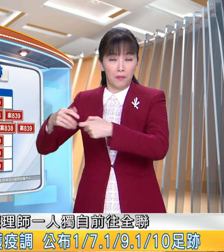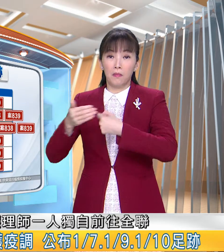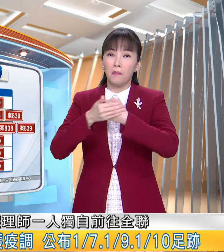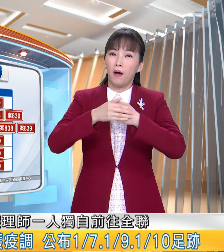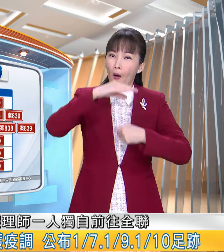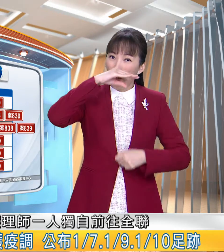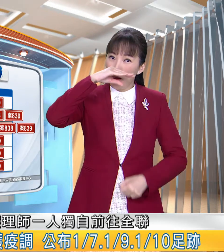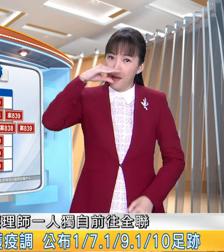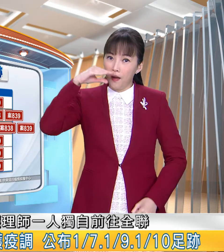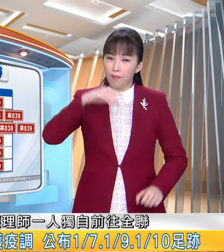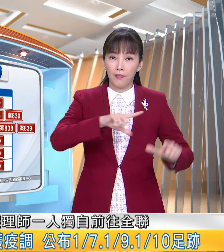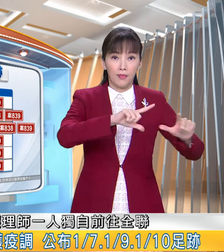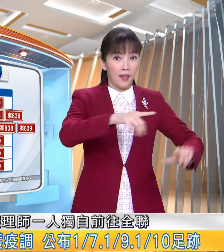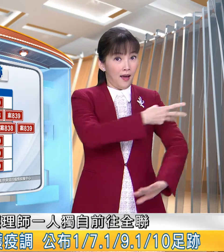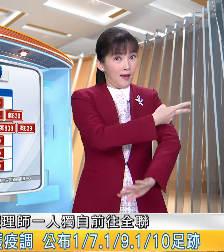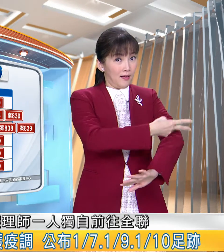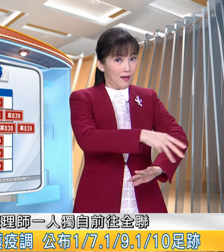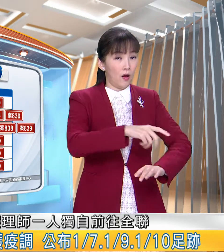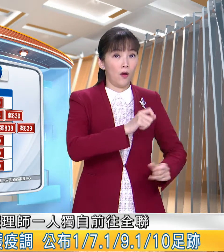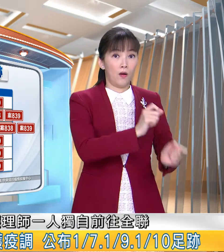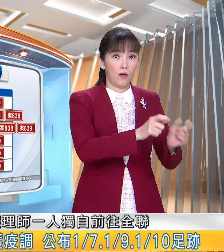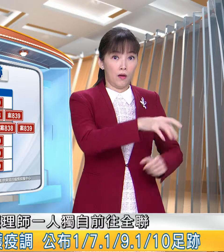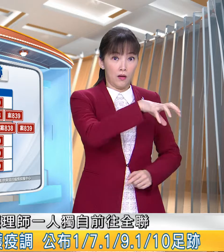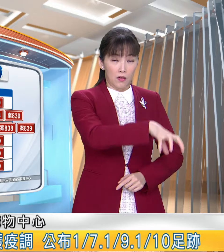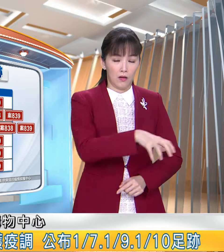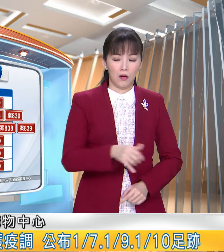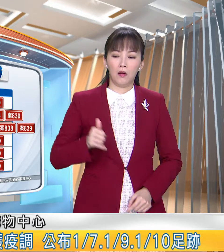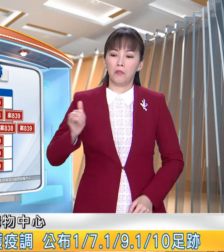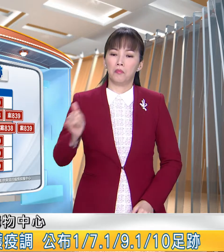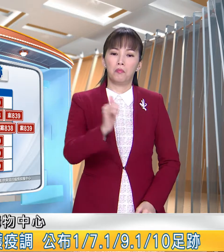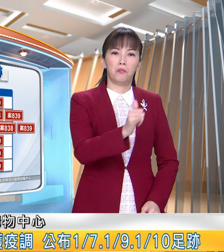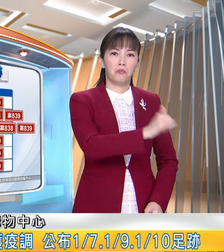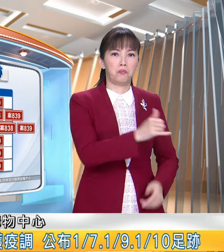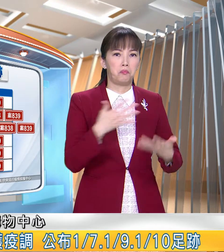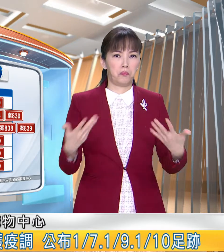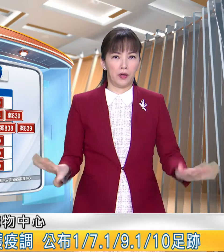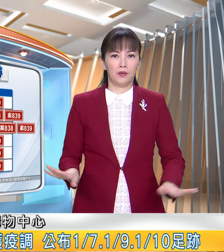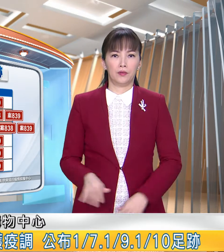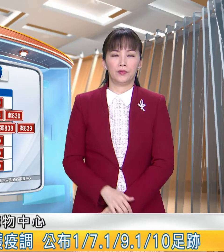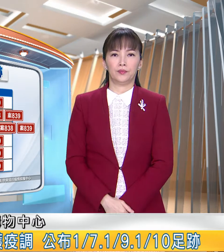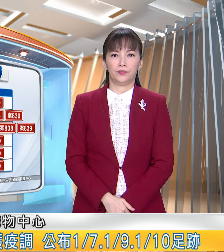自前往全联、宝雅与大江购物中心。